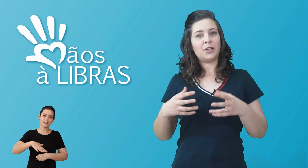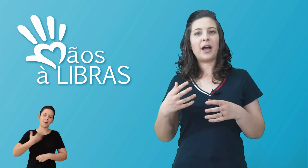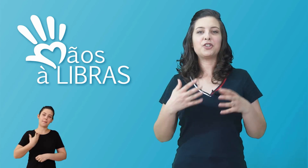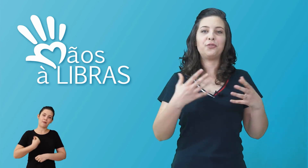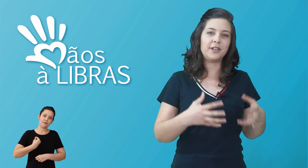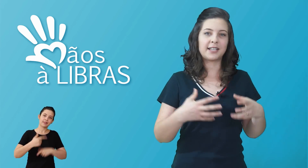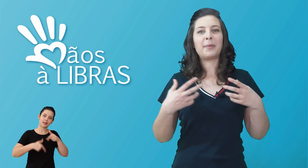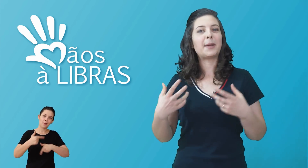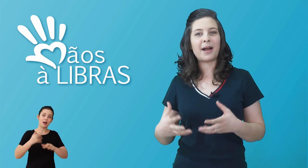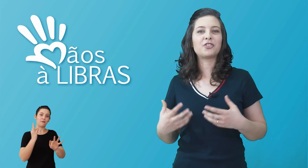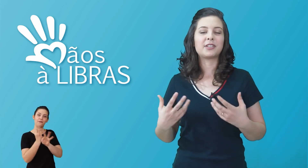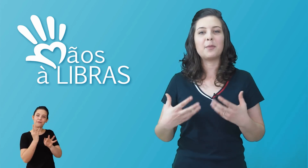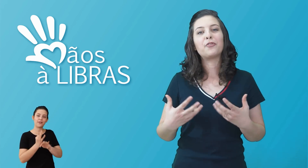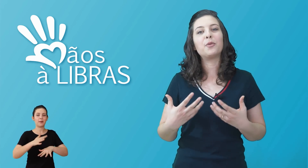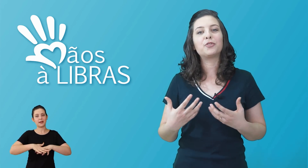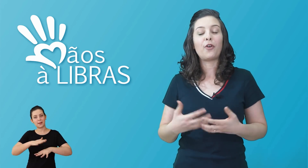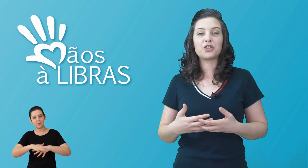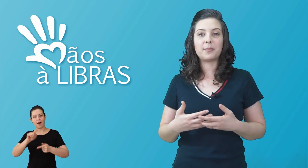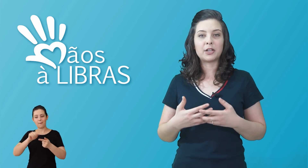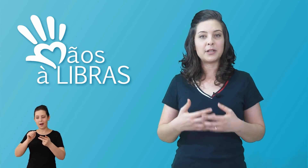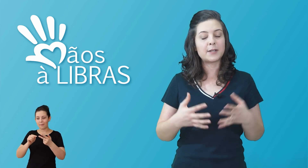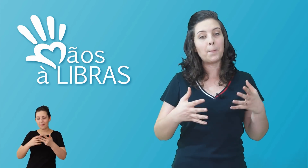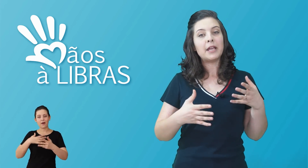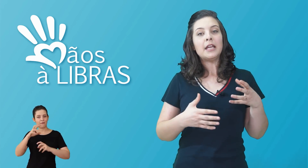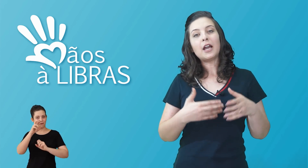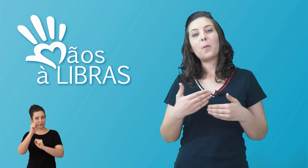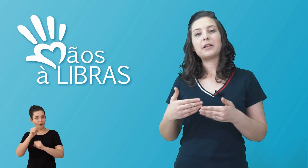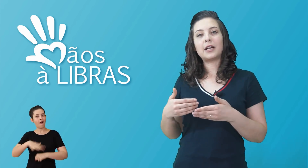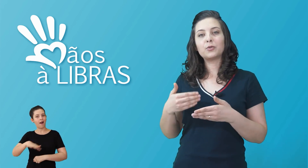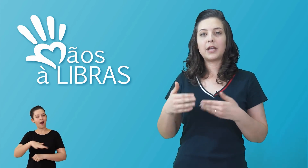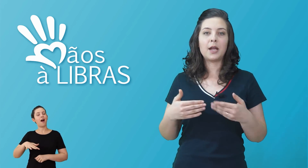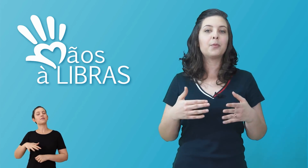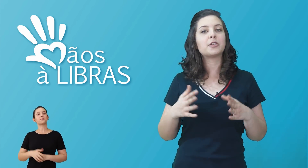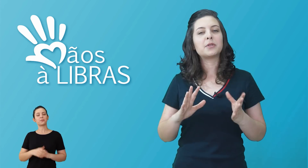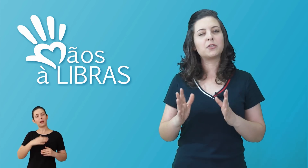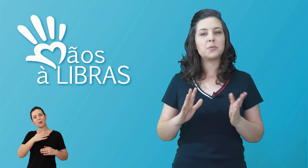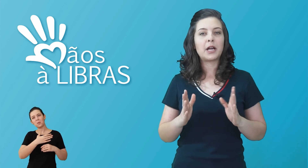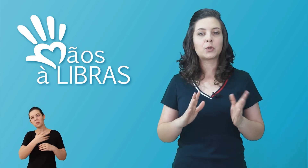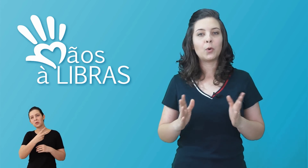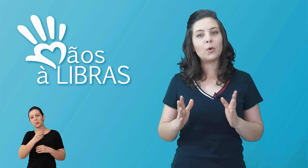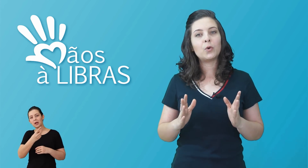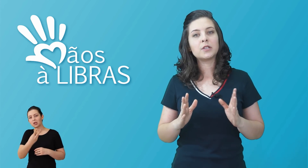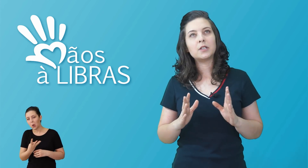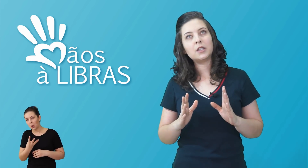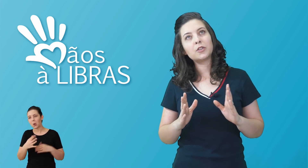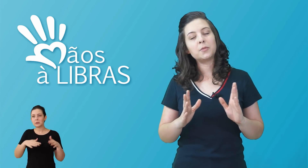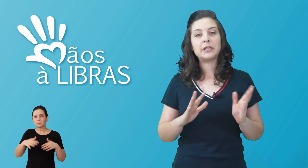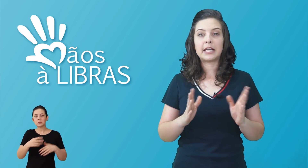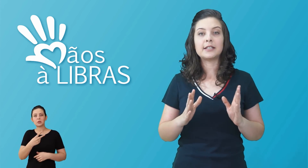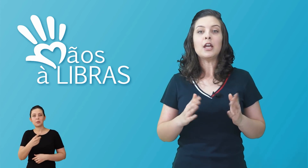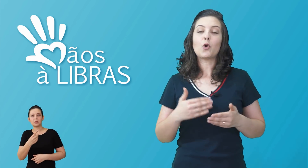carreira. Então a área de física, matemática sempre foi muito forte na minha atuação. E aí com o passar do tempo, mais ou menos em